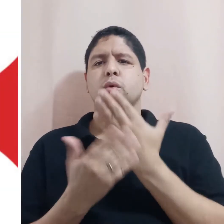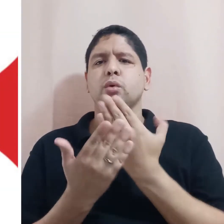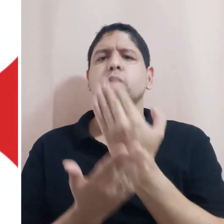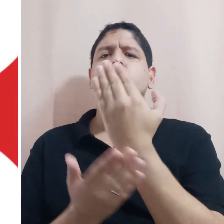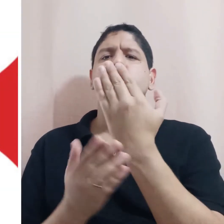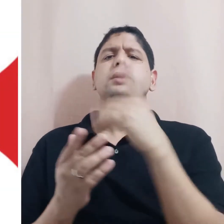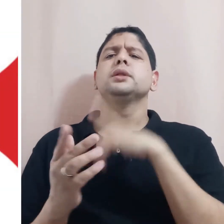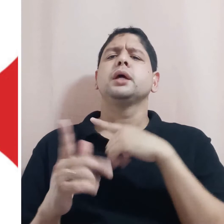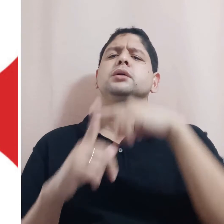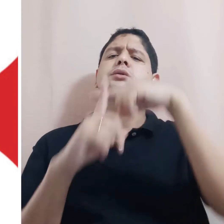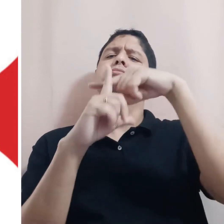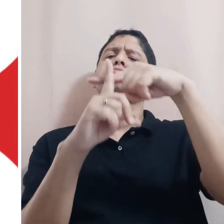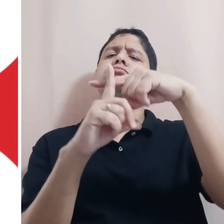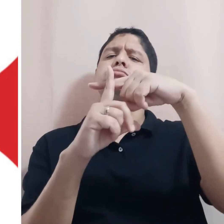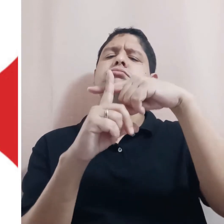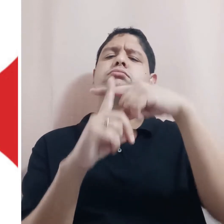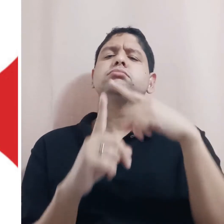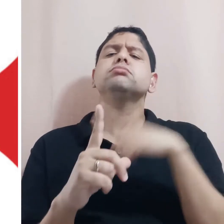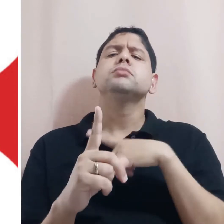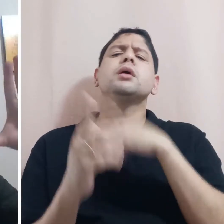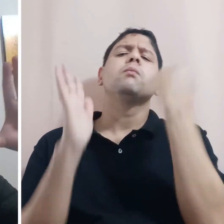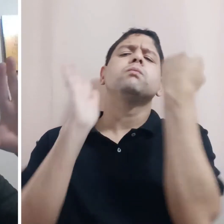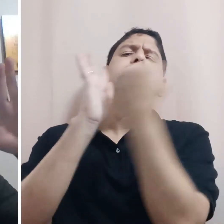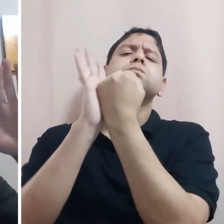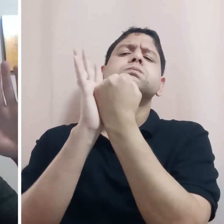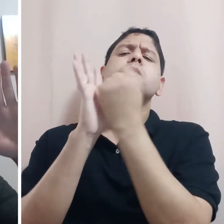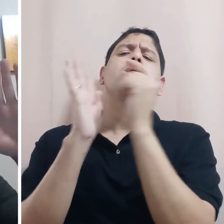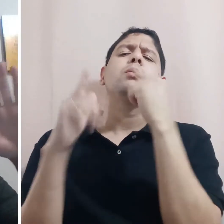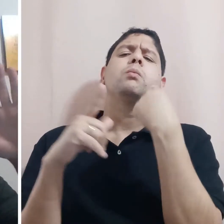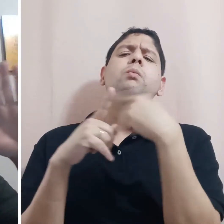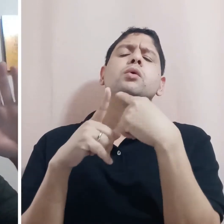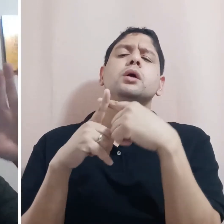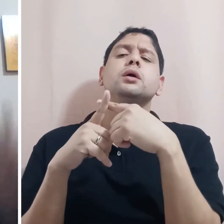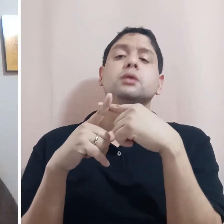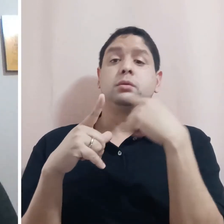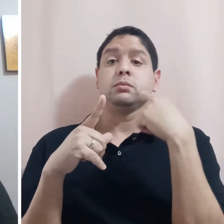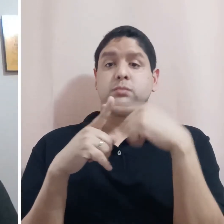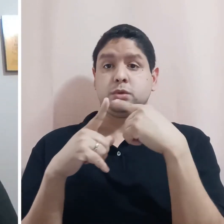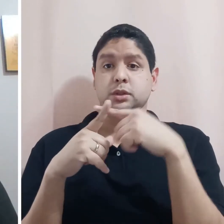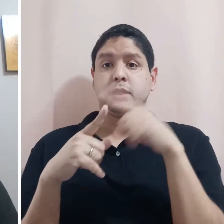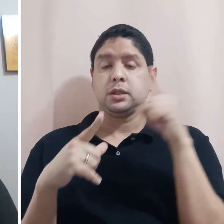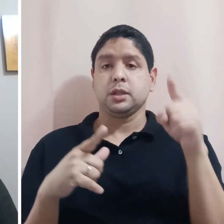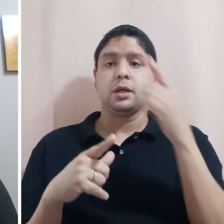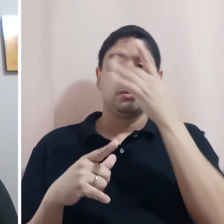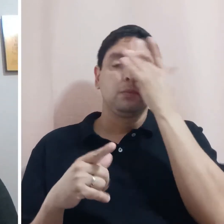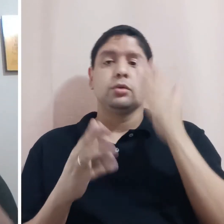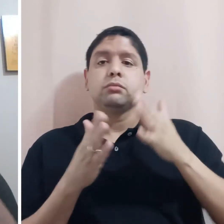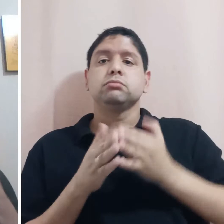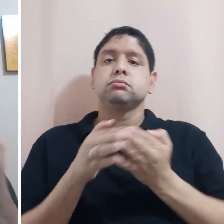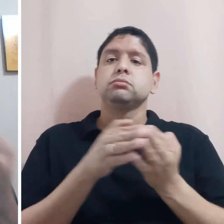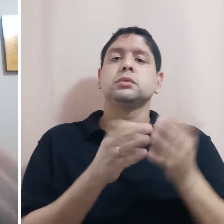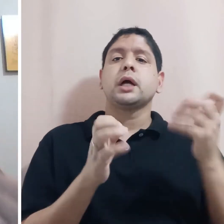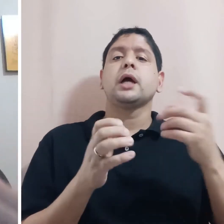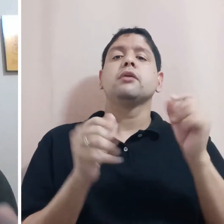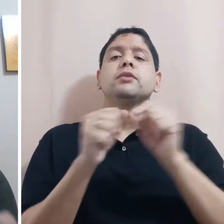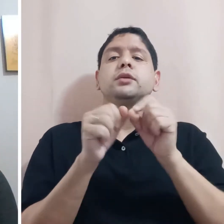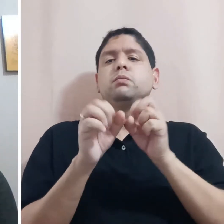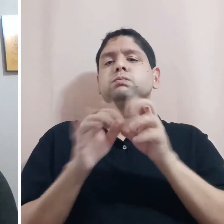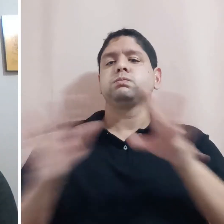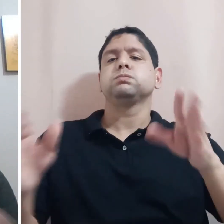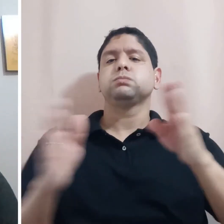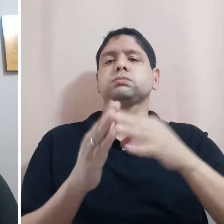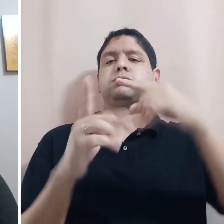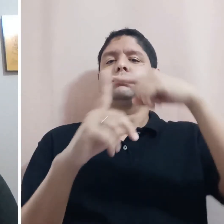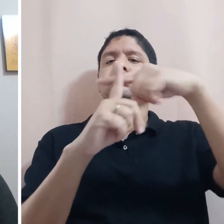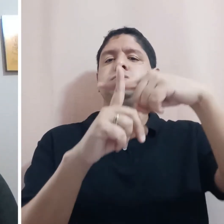né, das caravelas, por exemplo, as velas tinham aquela cruz, né, estampada, porque um dos objetivos também das